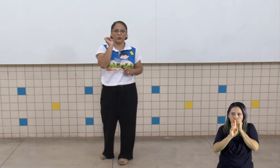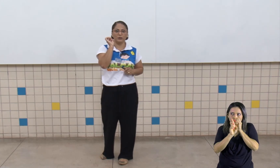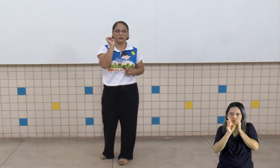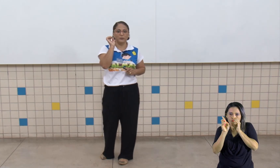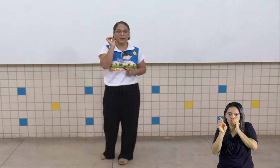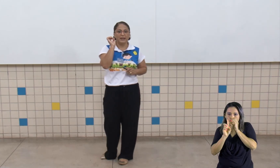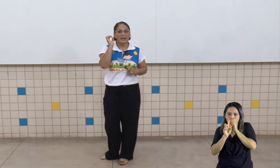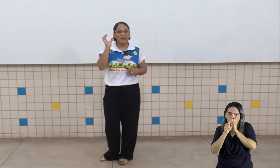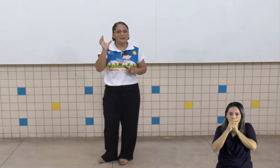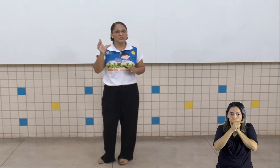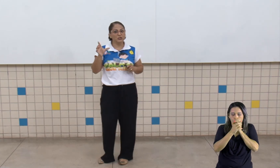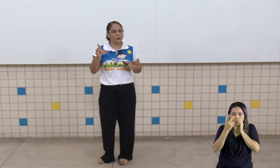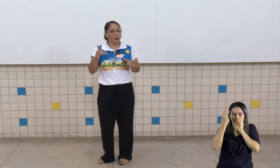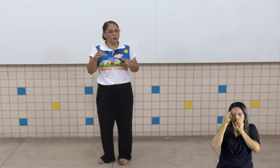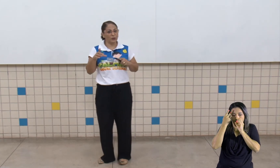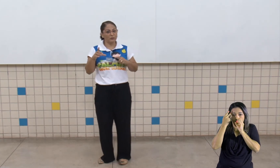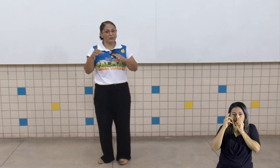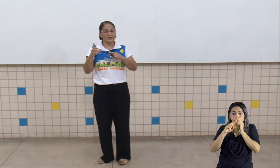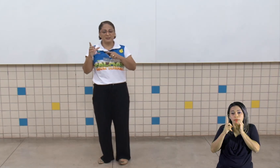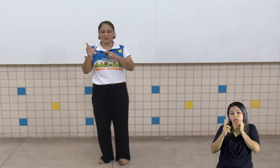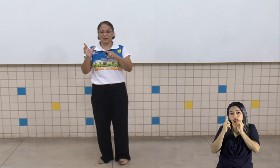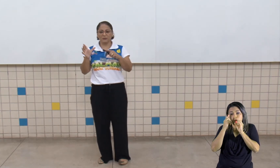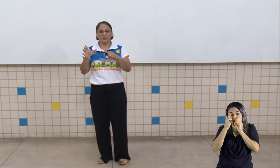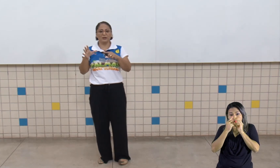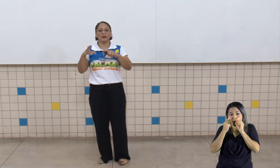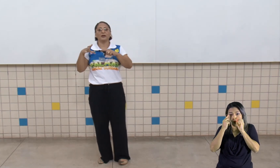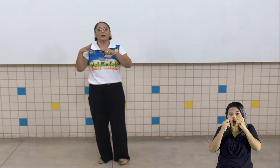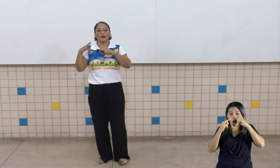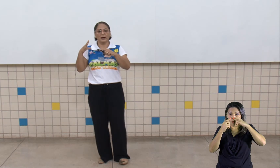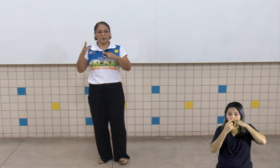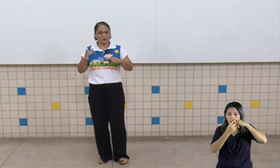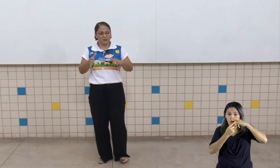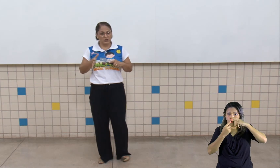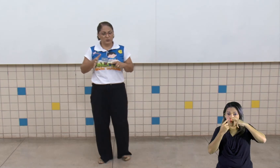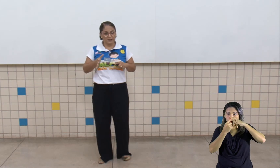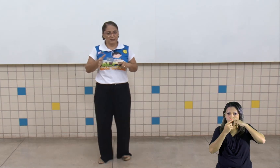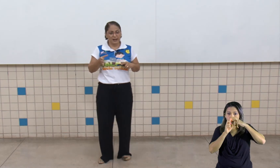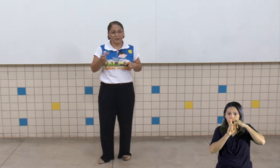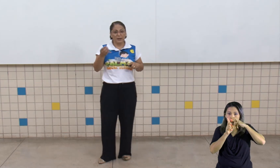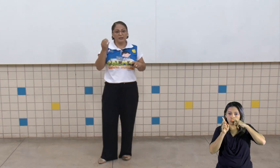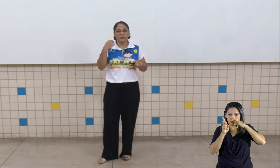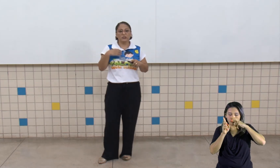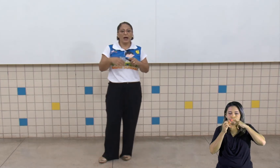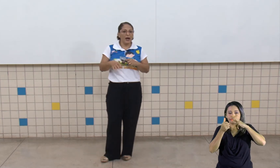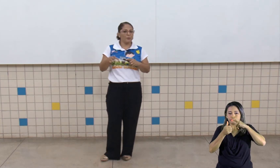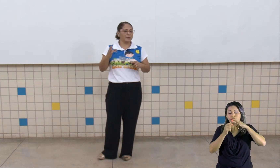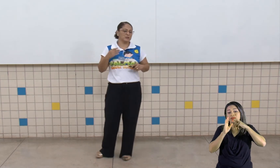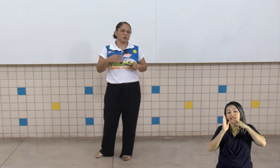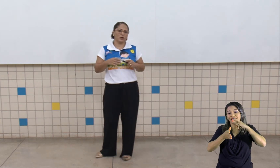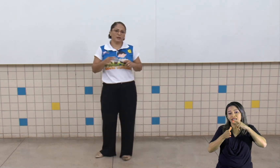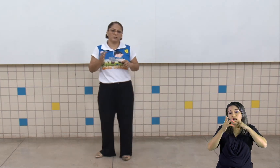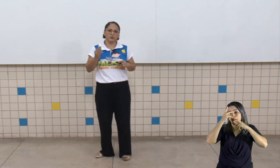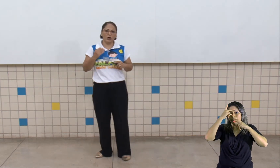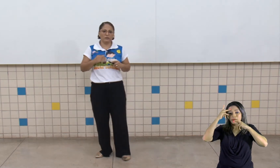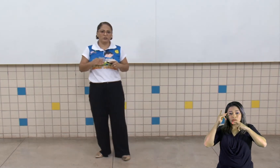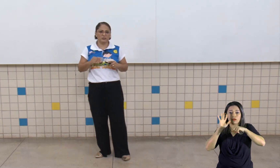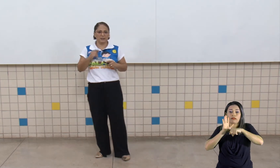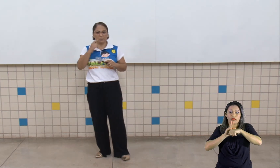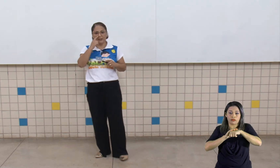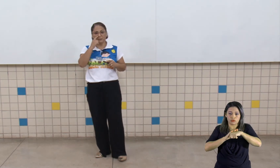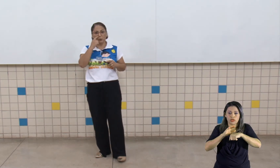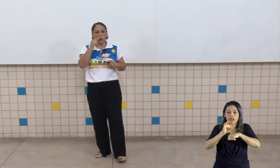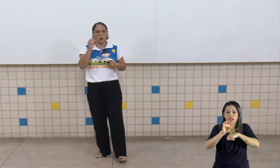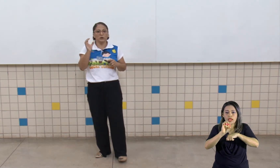para o outro e este olho fazer com que a imagem seja processada. Já a pessoa que sofre